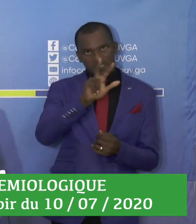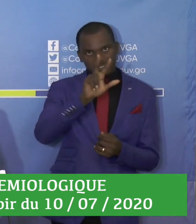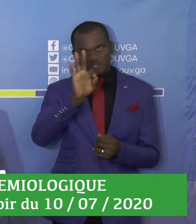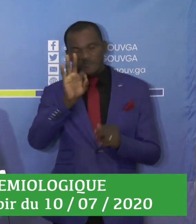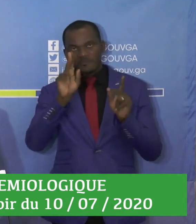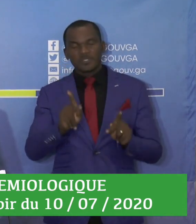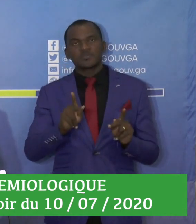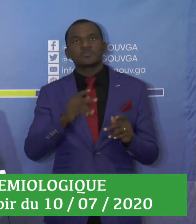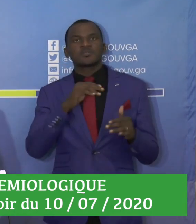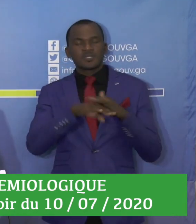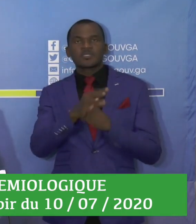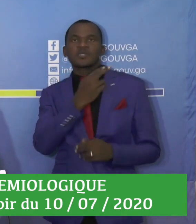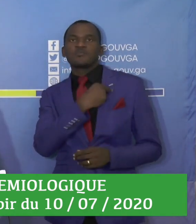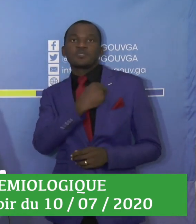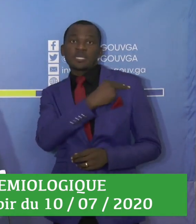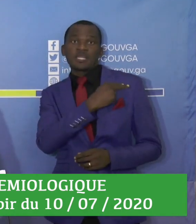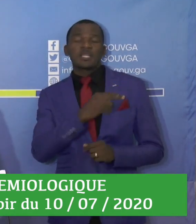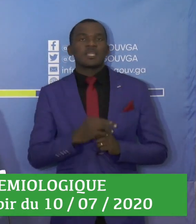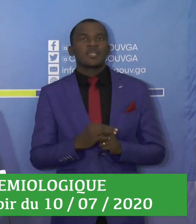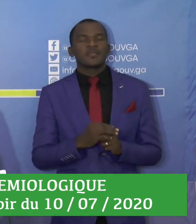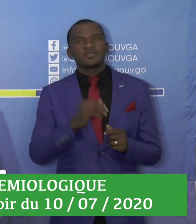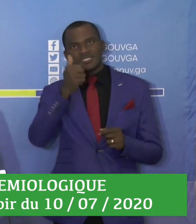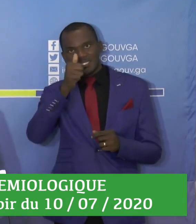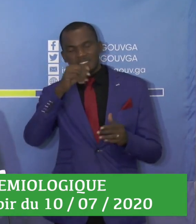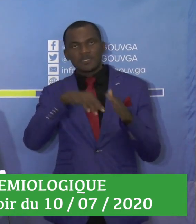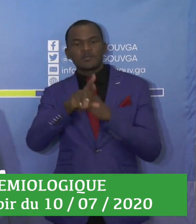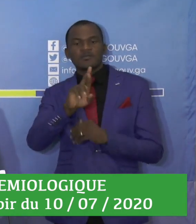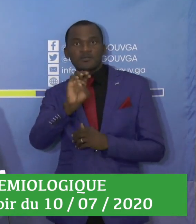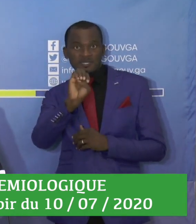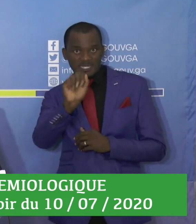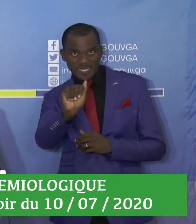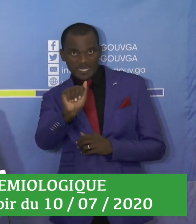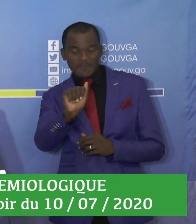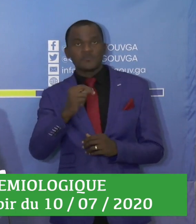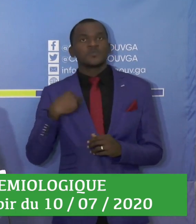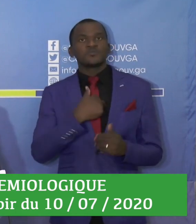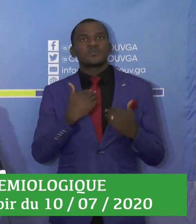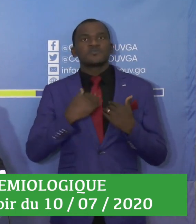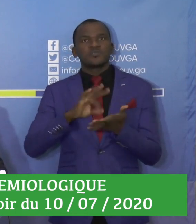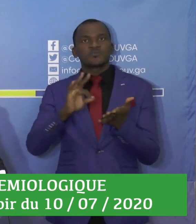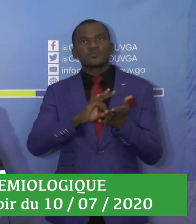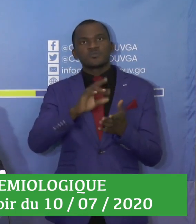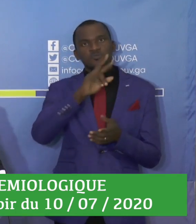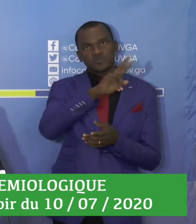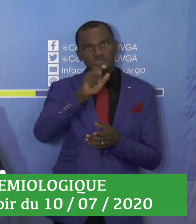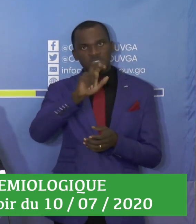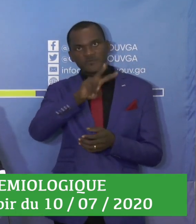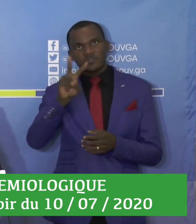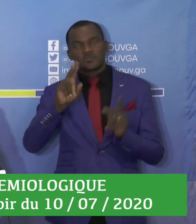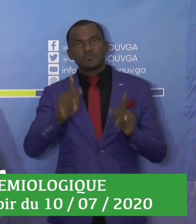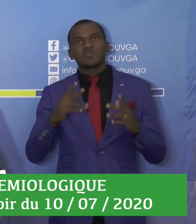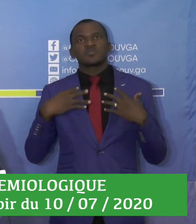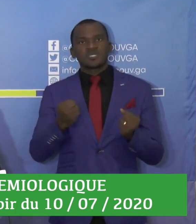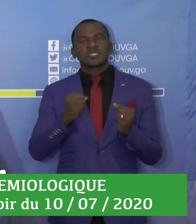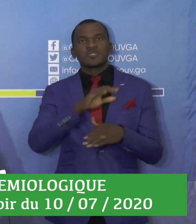personnes hospitalisées dans nos structures sanitaires, dont 10 en réanimation. Nous avons enregistré 322 guérisons,